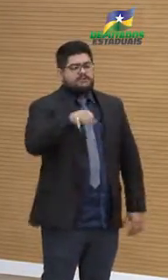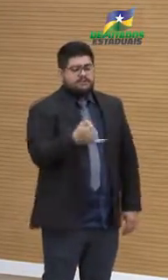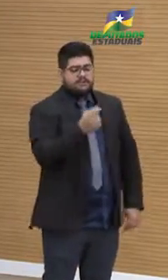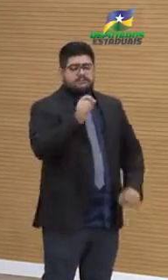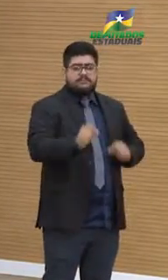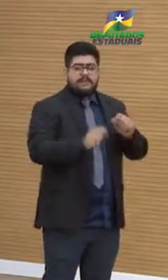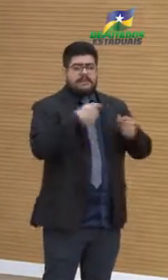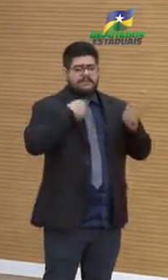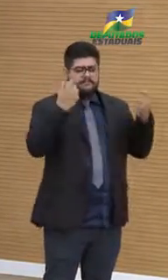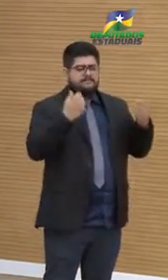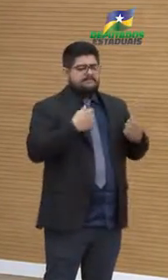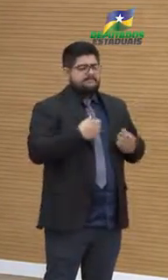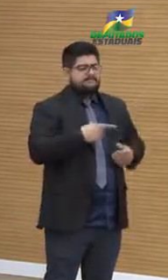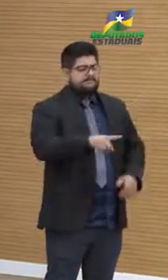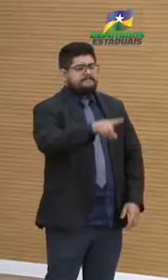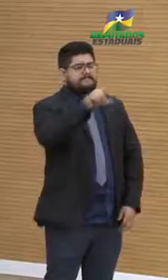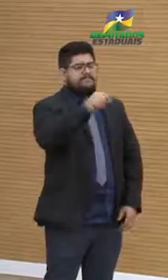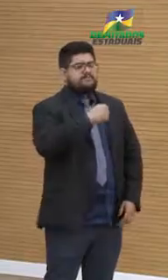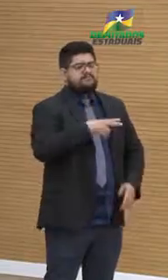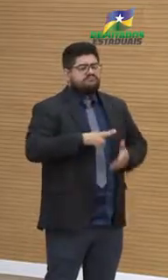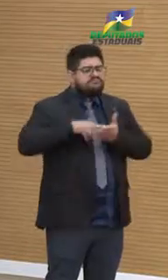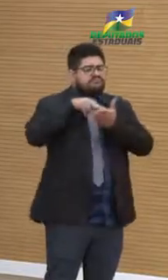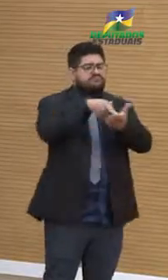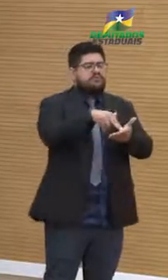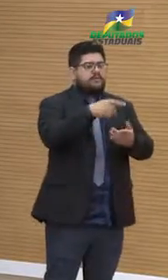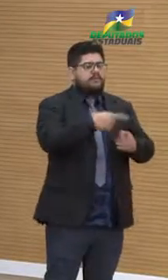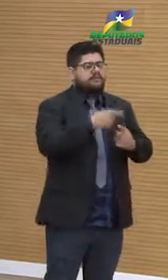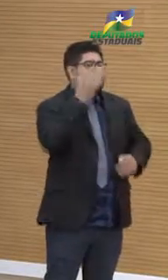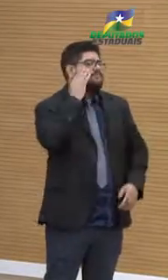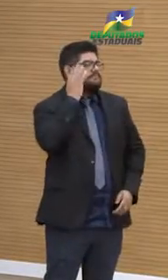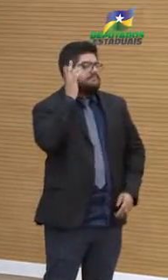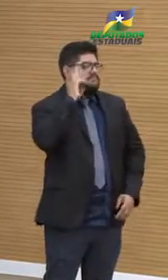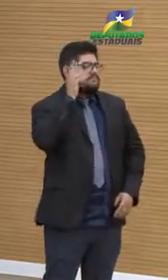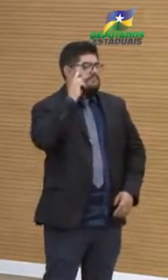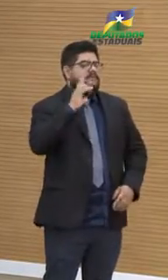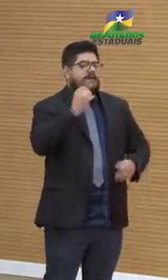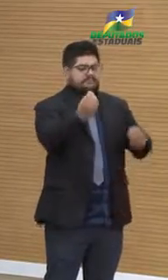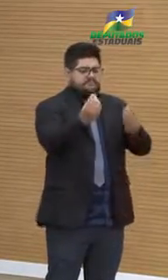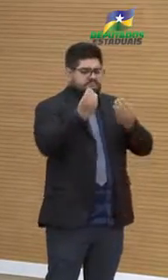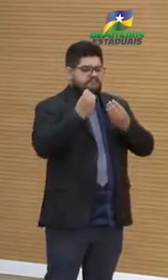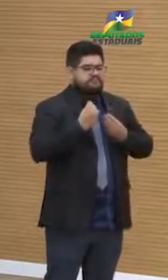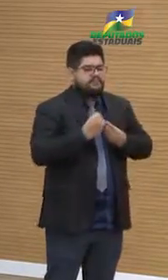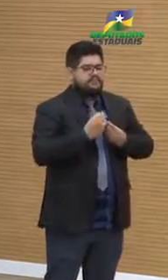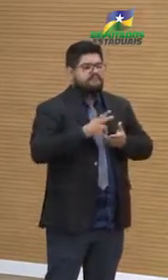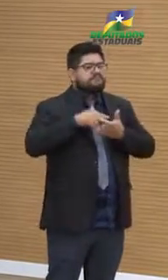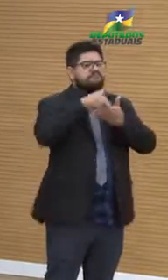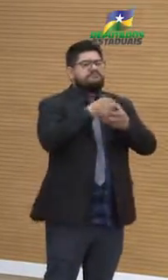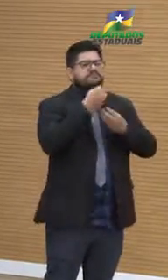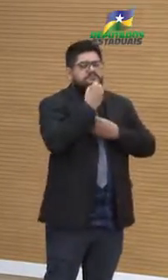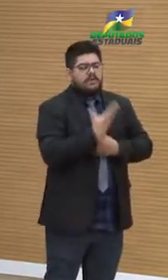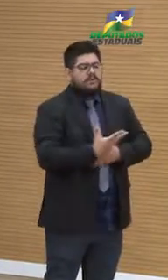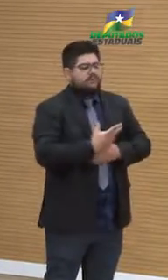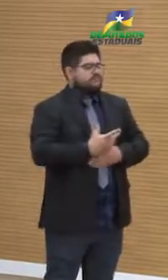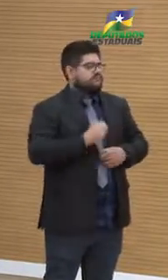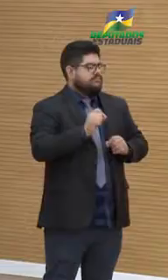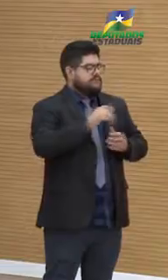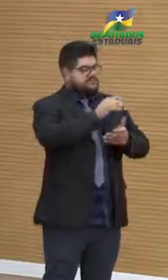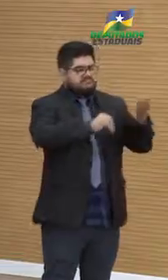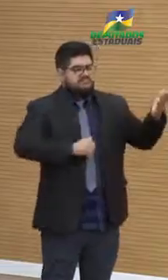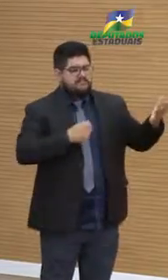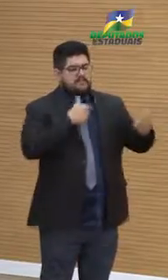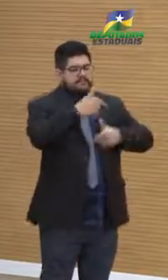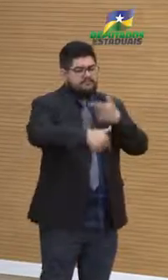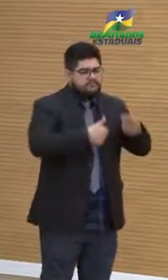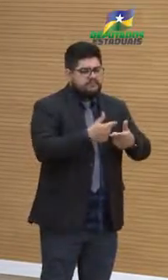eu prefiro o protagonismo, porque eu sei que a história vai me reservar um bom lugar do que propriamente deixar de participar de algo tão relevante que é a